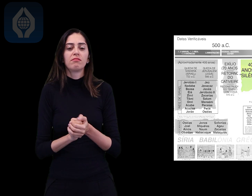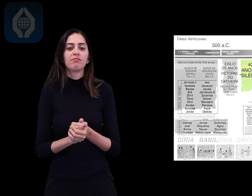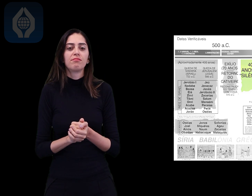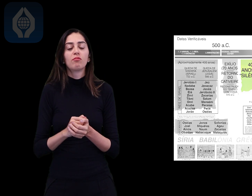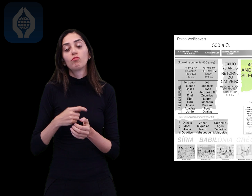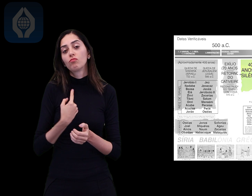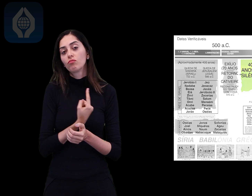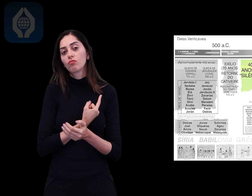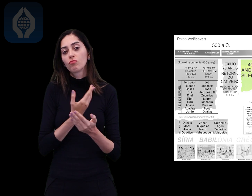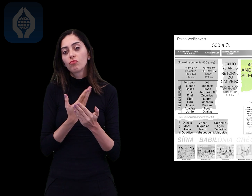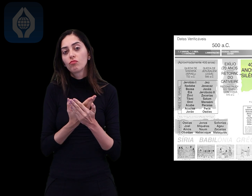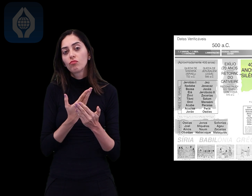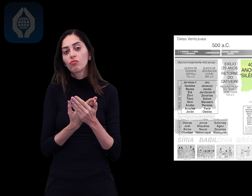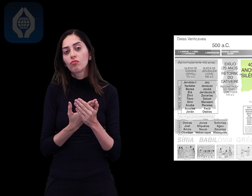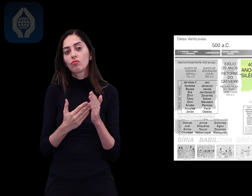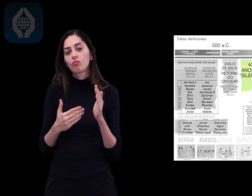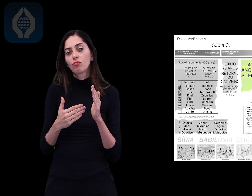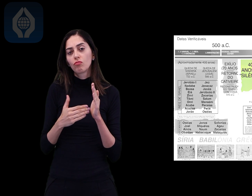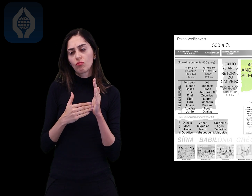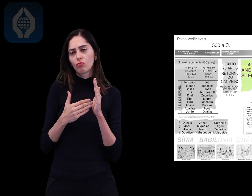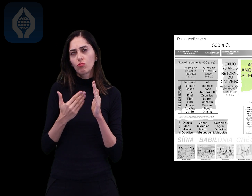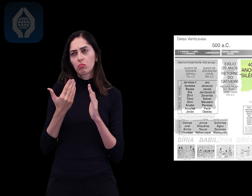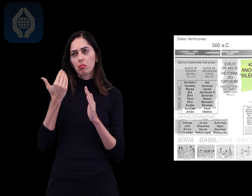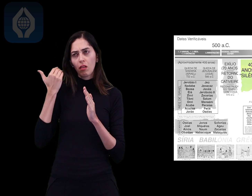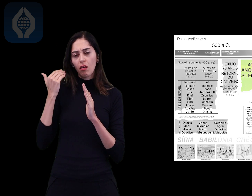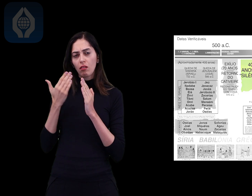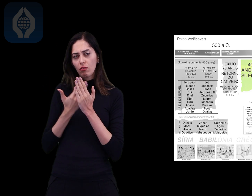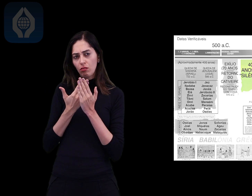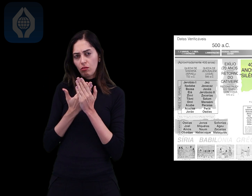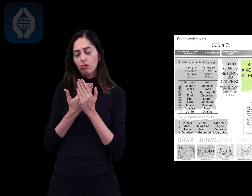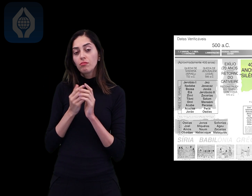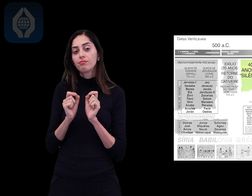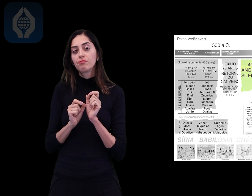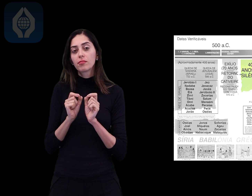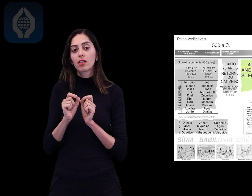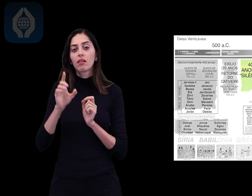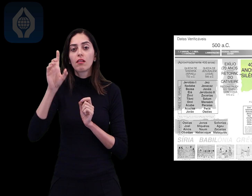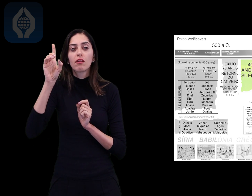que é frequentemente chamado o período de silêncio profético.